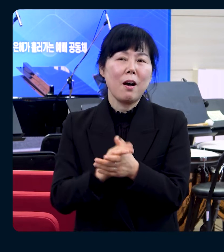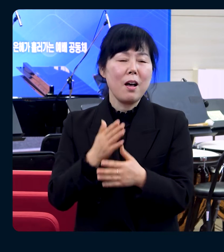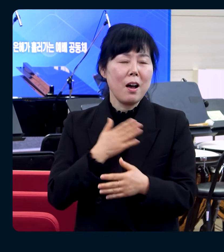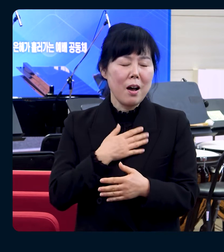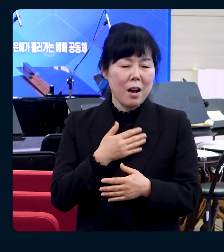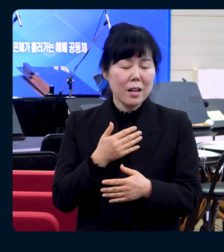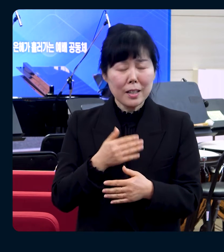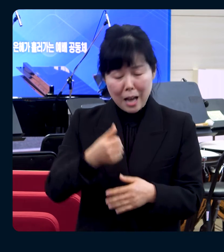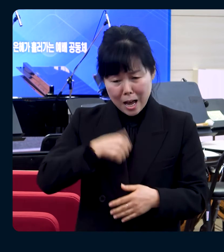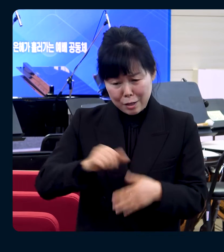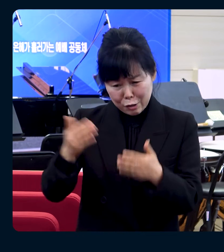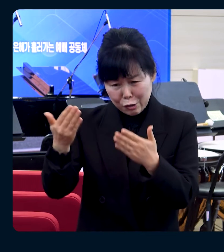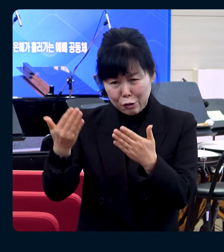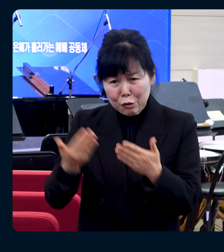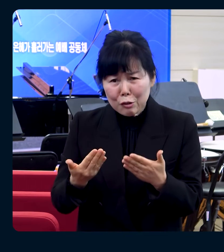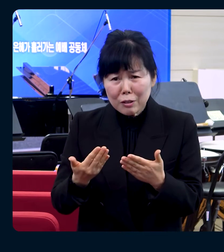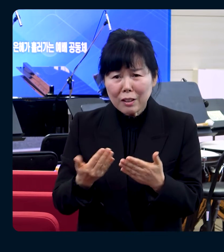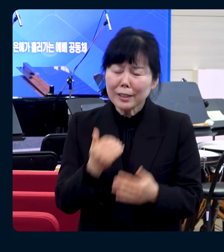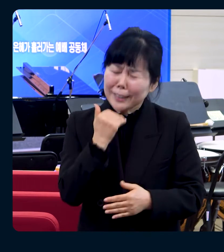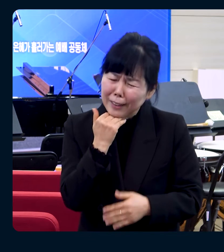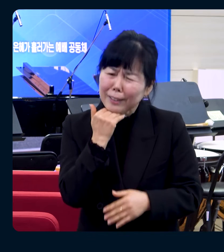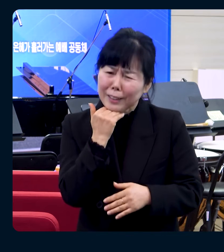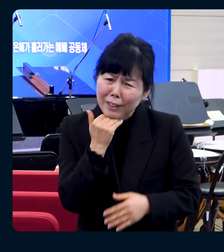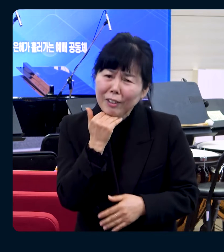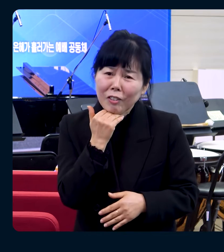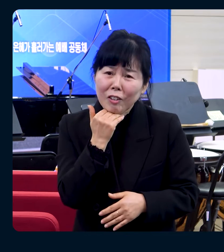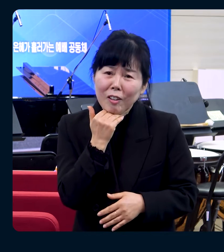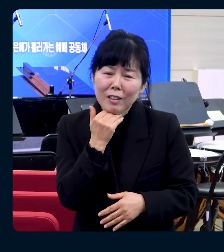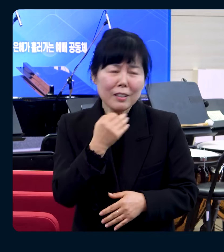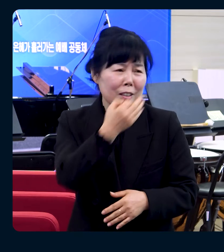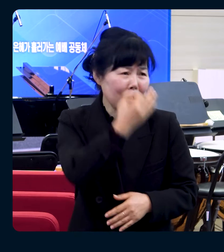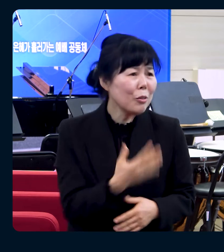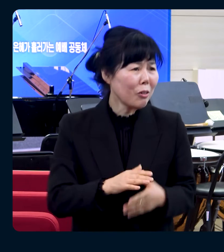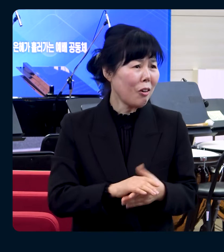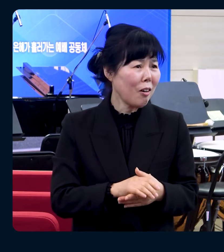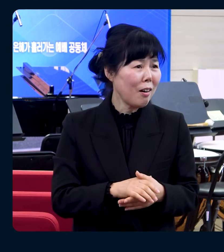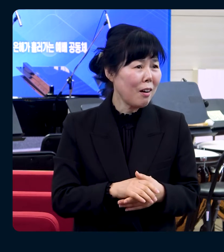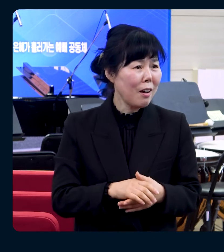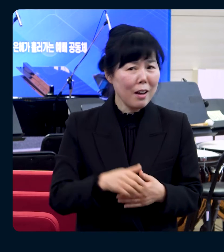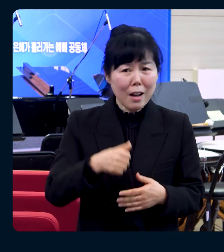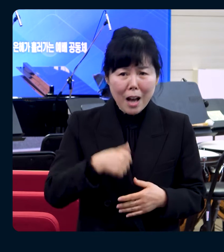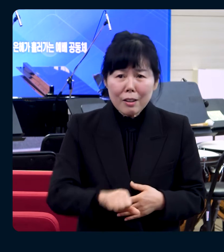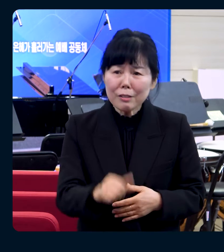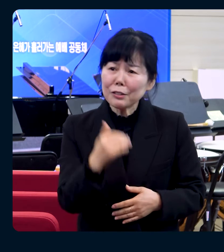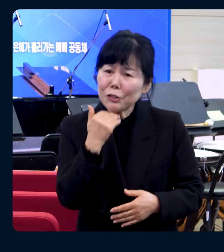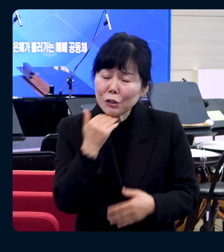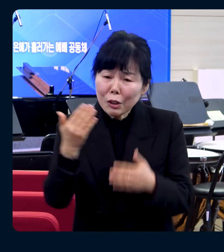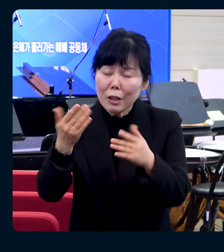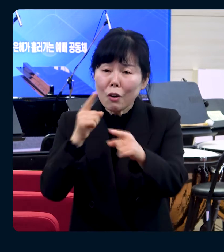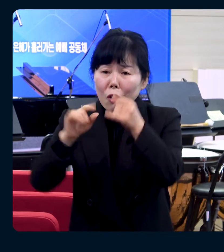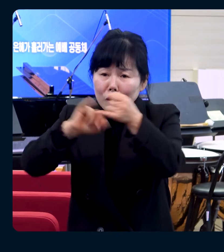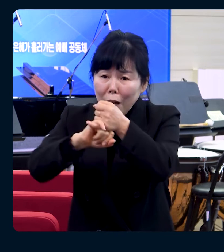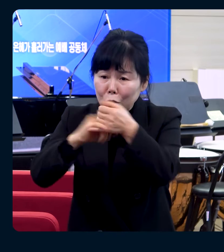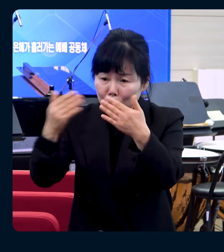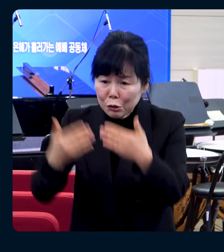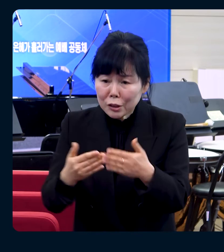그의 지난날에 힘들었던 시간이 다 들어가 있잖아요. 예, 좀 약간 느껴지지 않으세요?